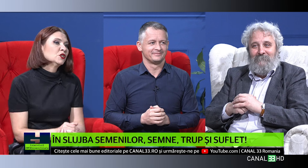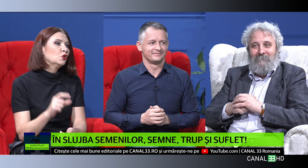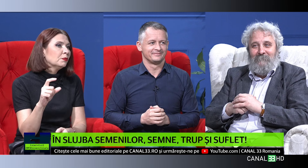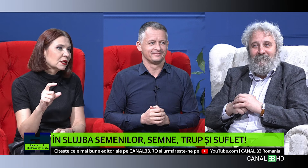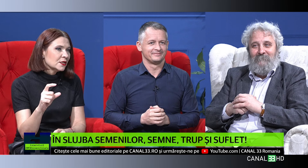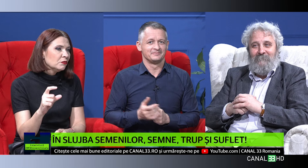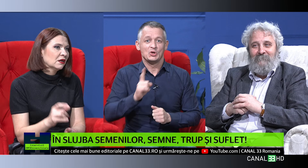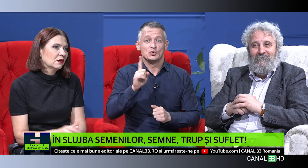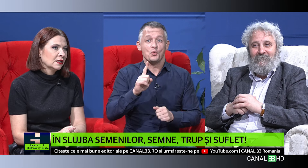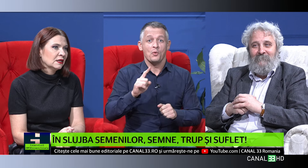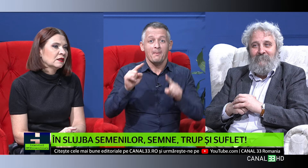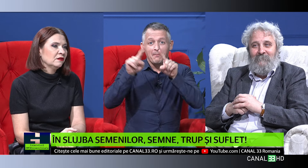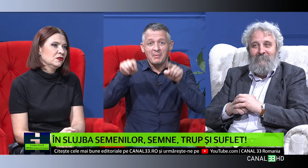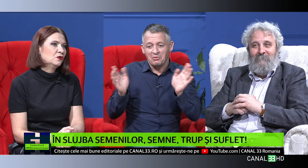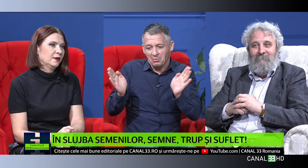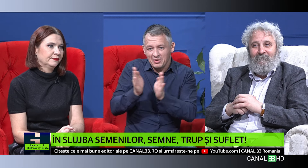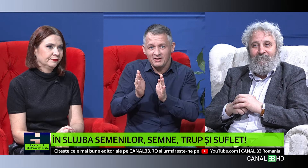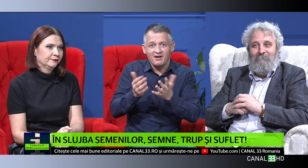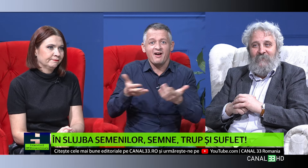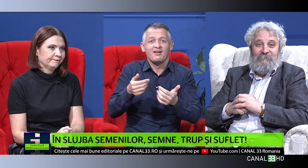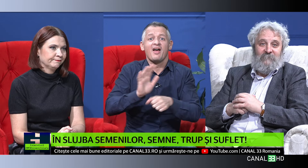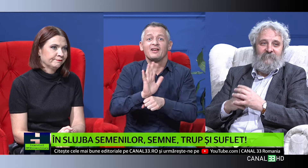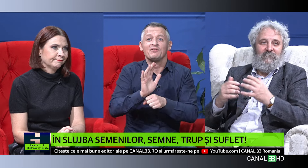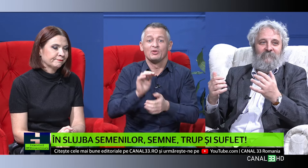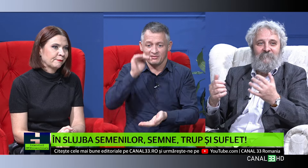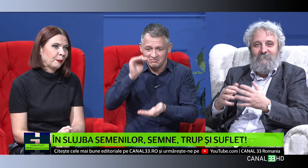Și nu un pătrățelul mic care este la televiziune. Da, fiindcă...